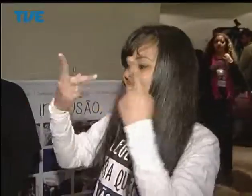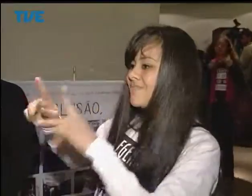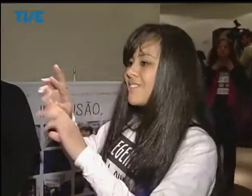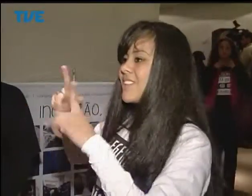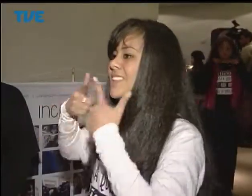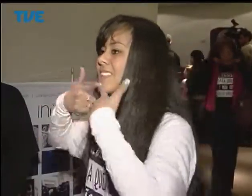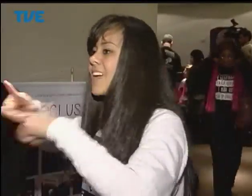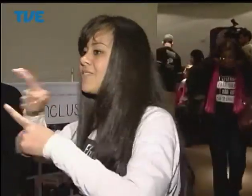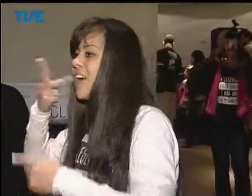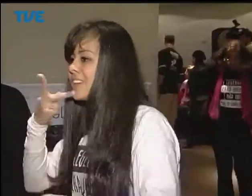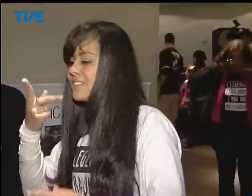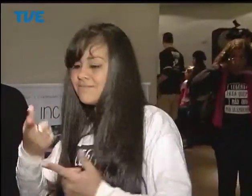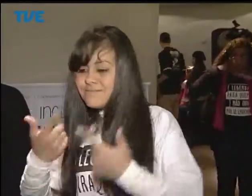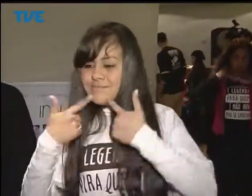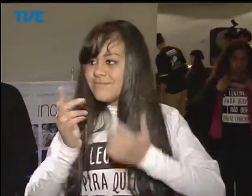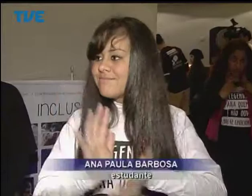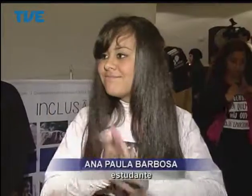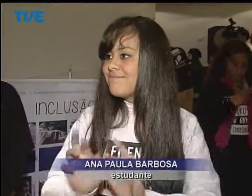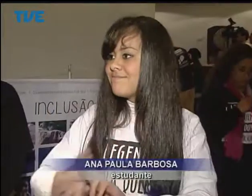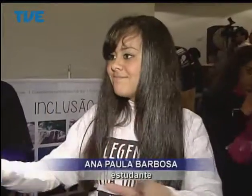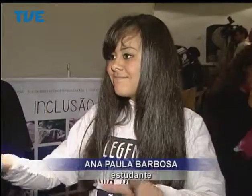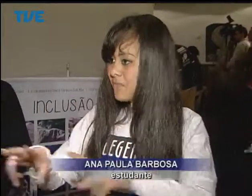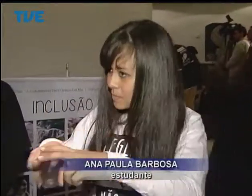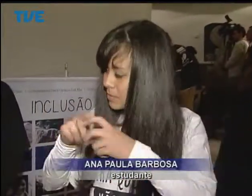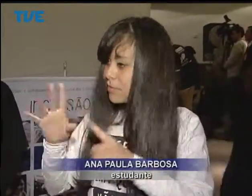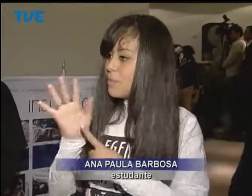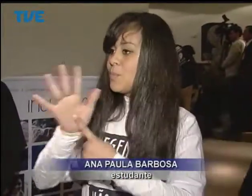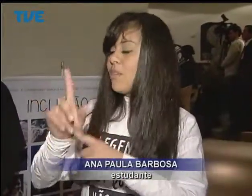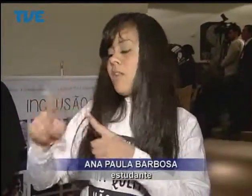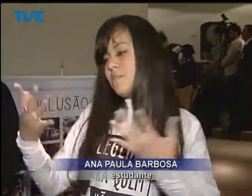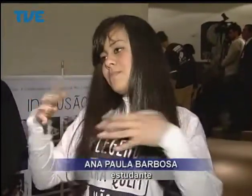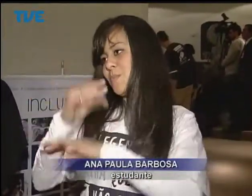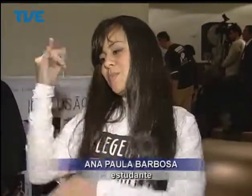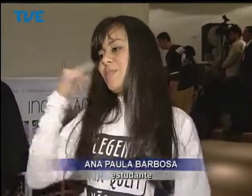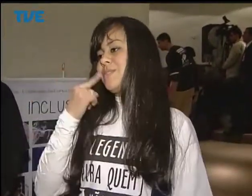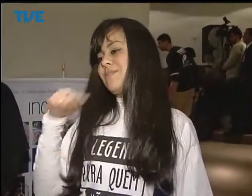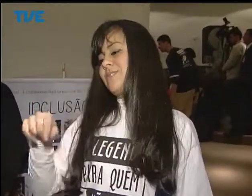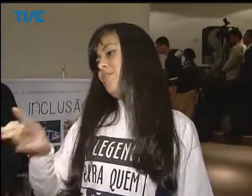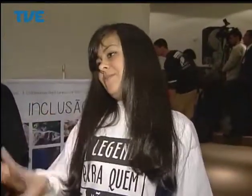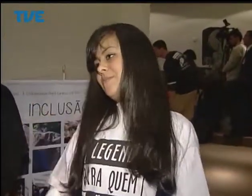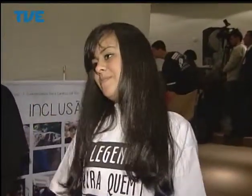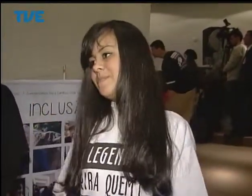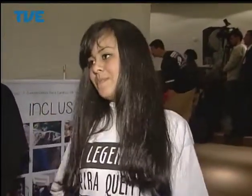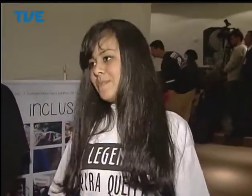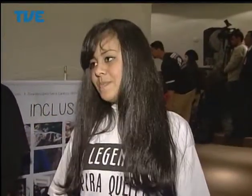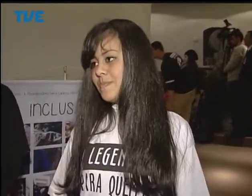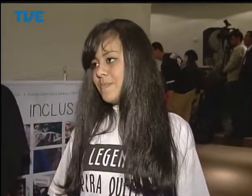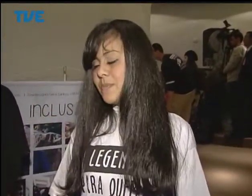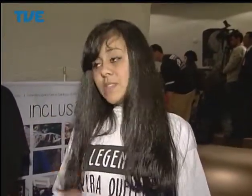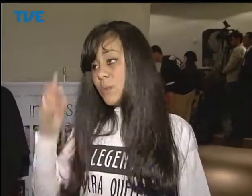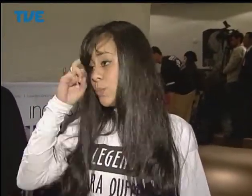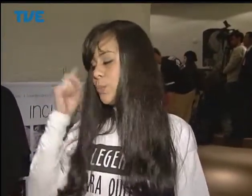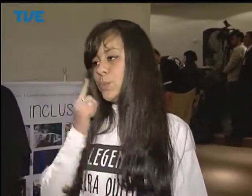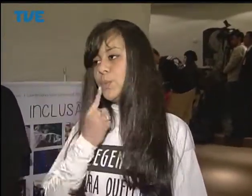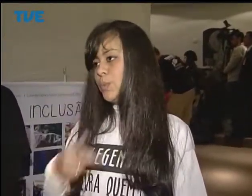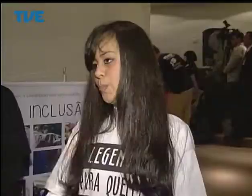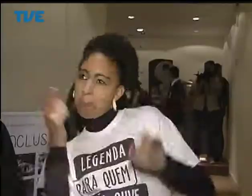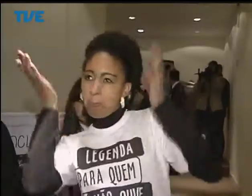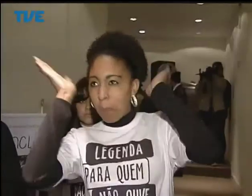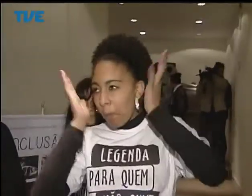quer ser incluso, a gente quer a nossa língua, a gente quer a língua de sinais. E é isso que a gente quer mostrar, é isso que os surdos querem mostrar no documentário. As pessoas